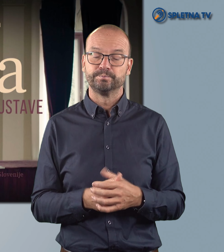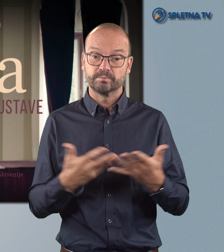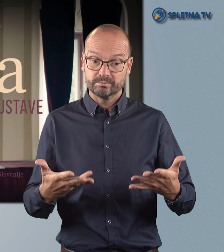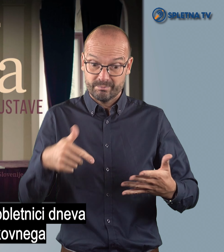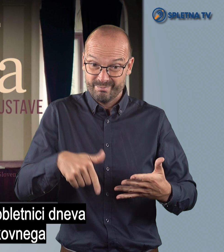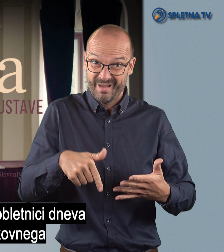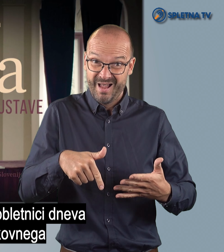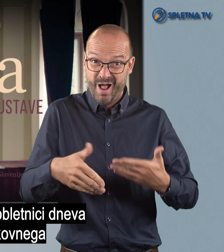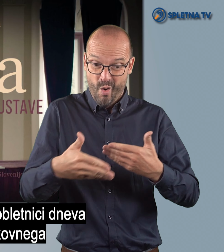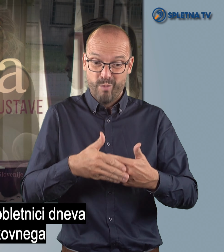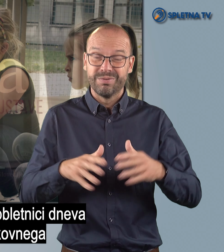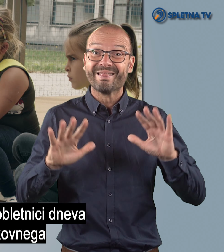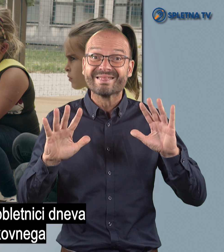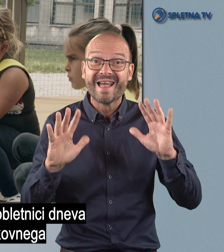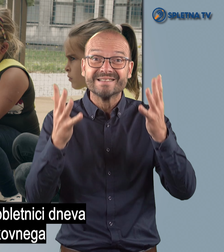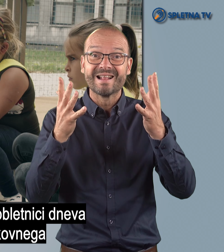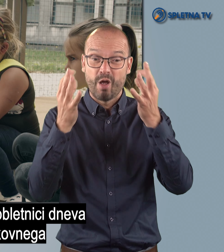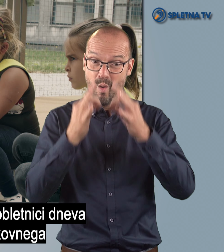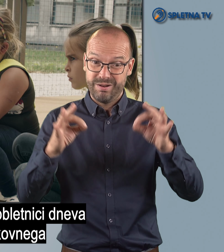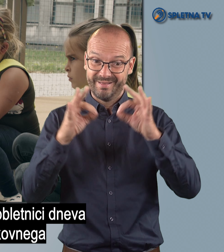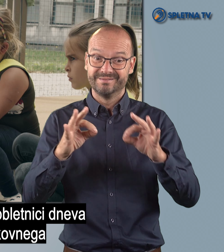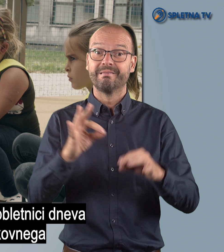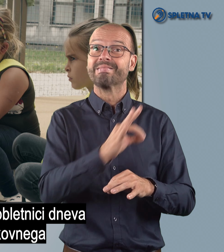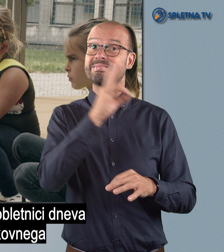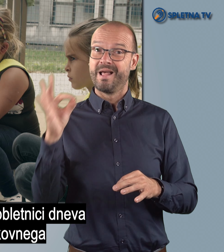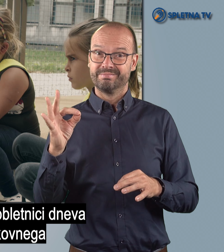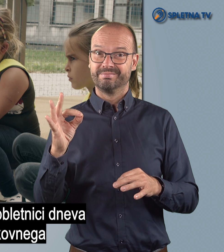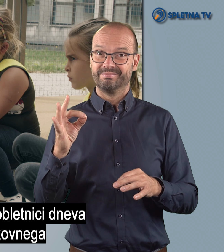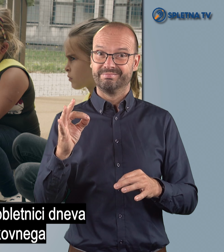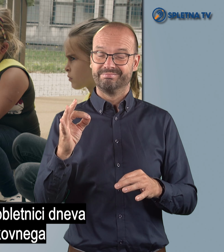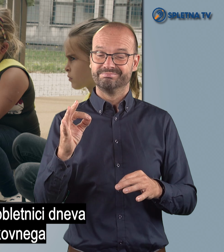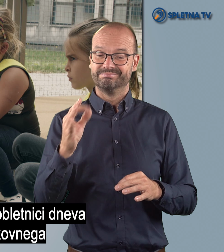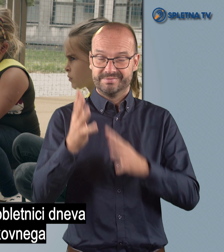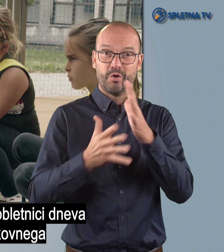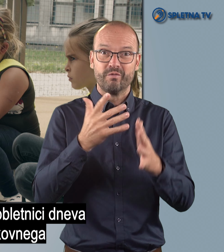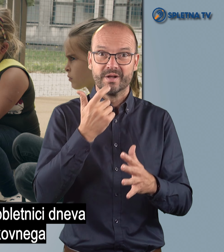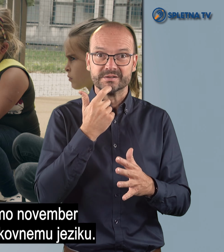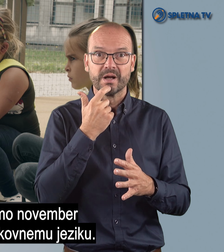Ob 10. obletnici Dneva znakovnega jezika bomo november posvetili znakovnemu jeziku.